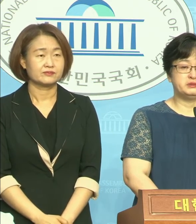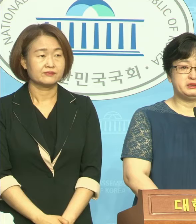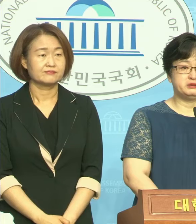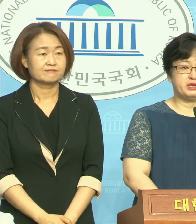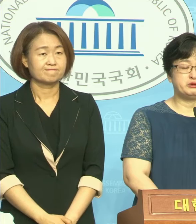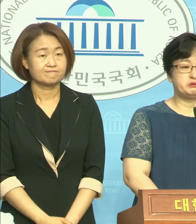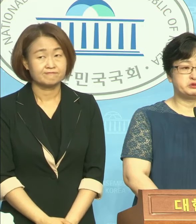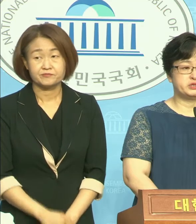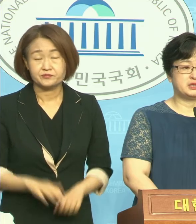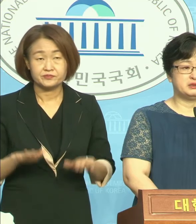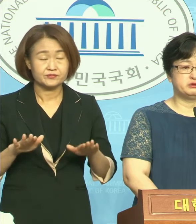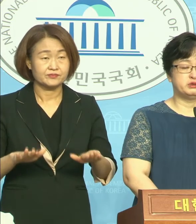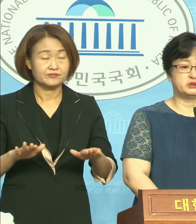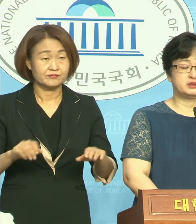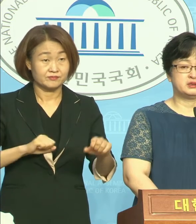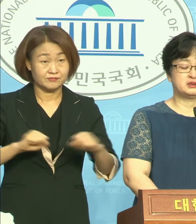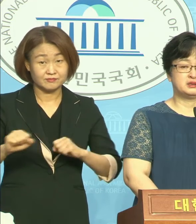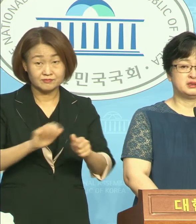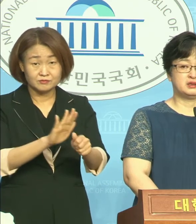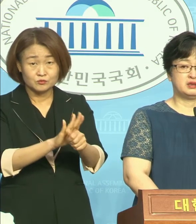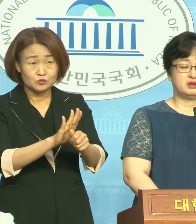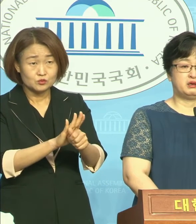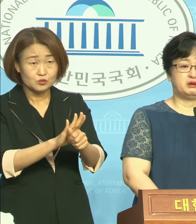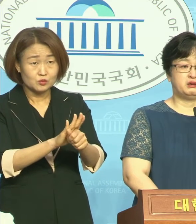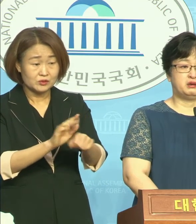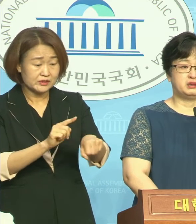지금 있는 활동보조 시간으로